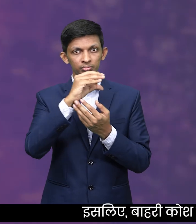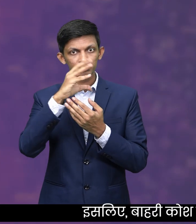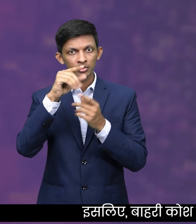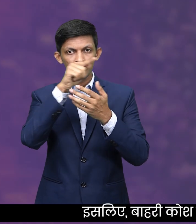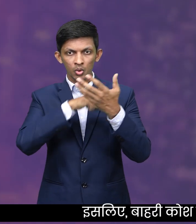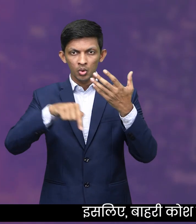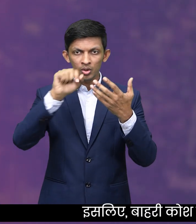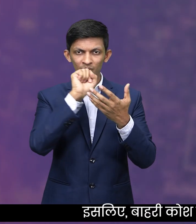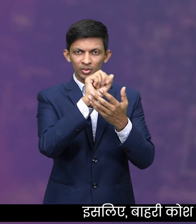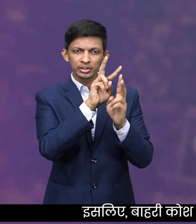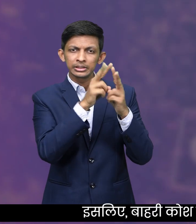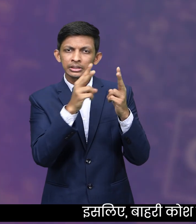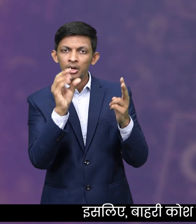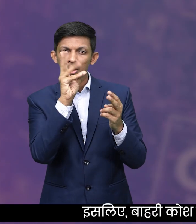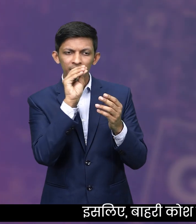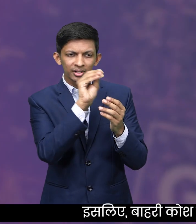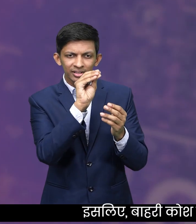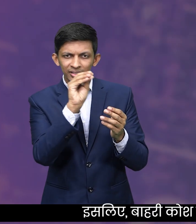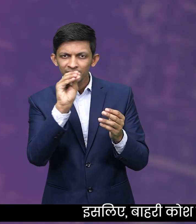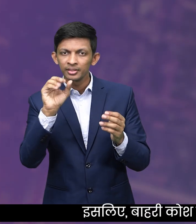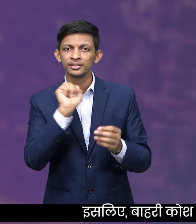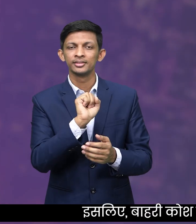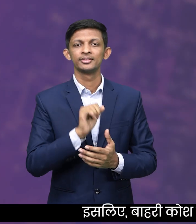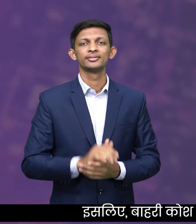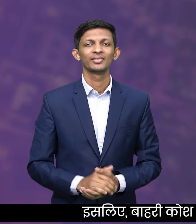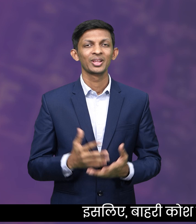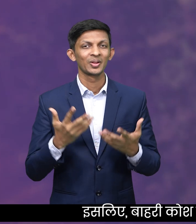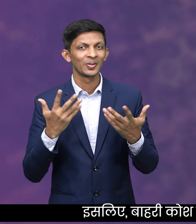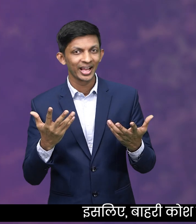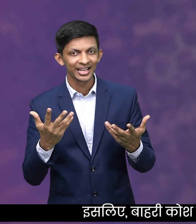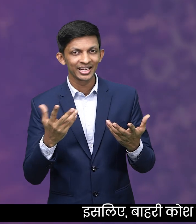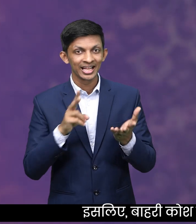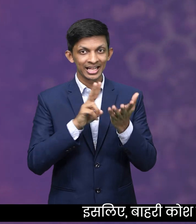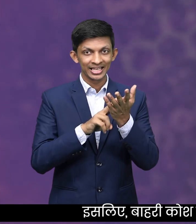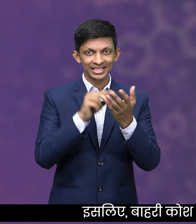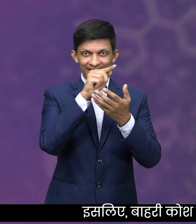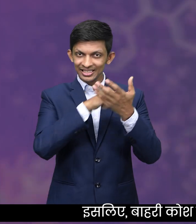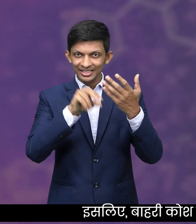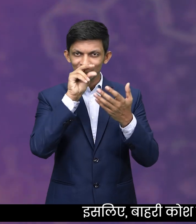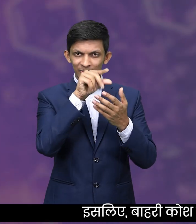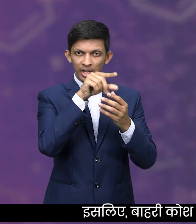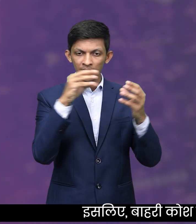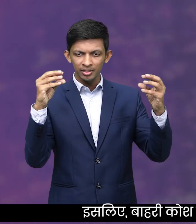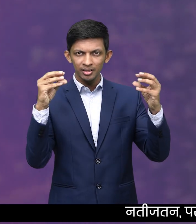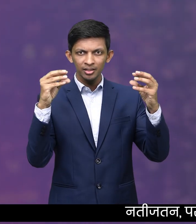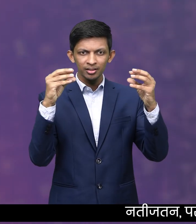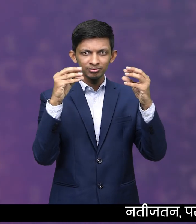इसलिए बाहरी कोश विद्युदणु पर परमाणु आकर्षण बढ़ जाता है।